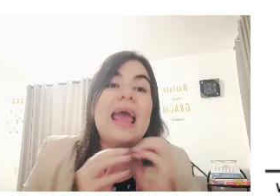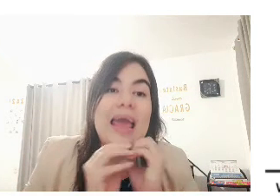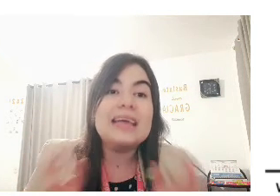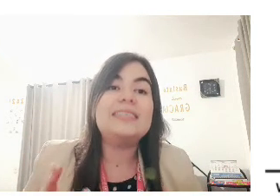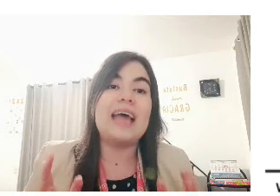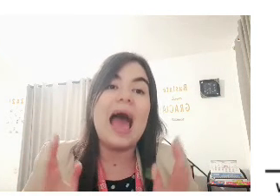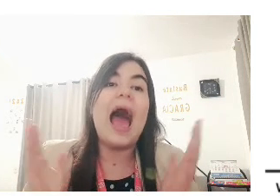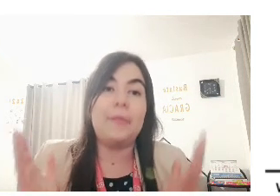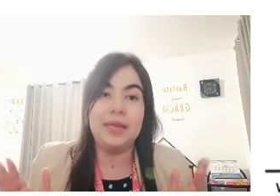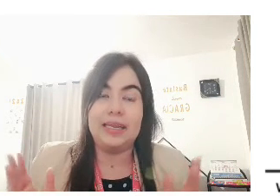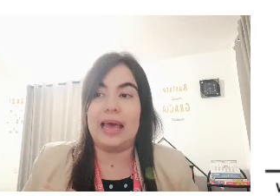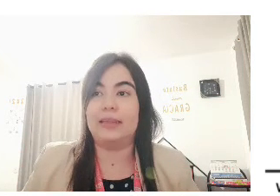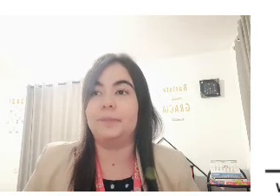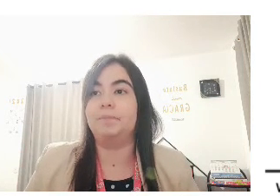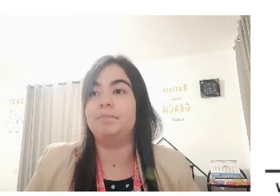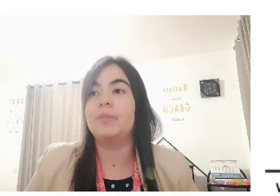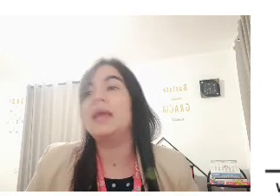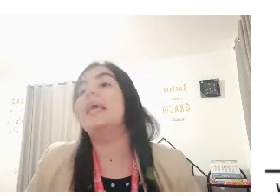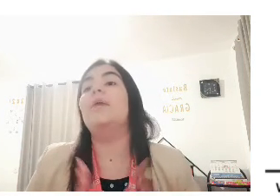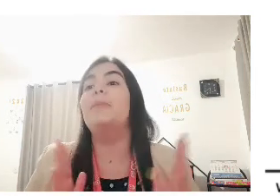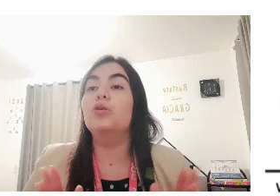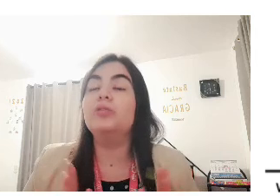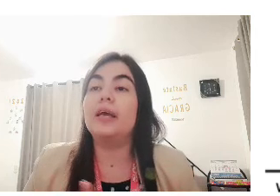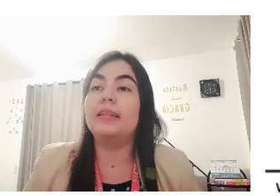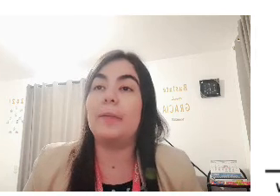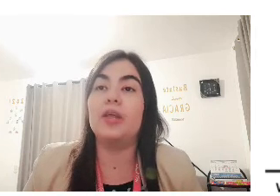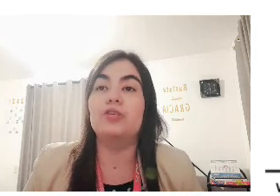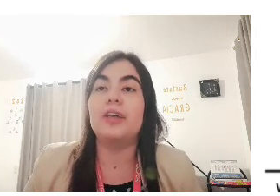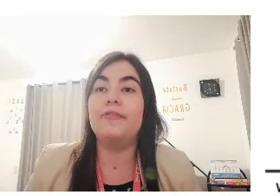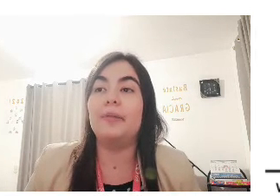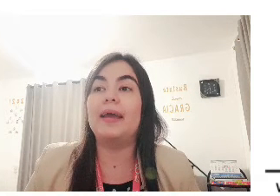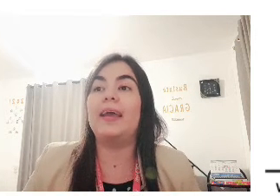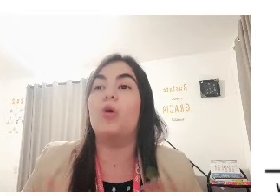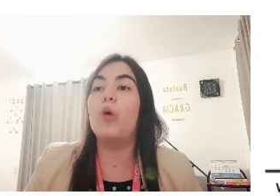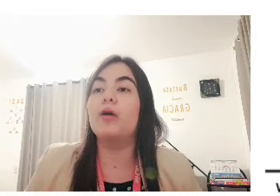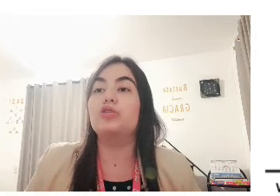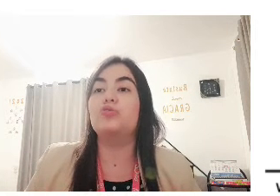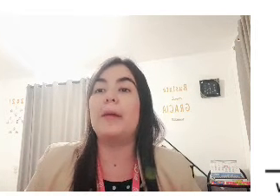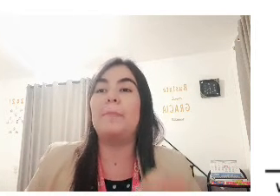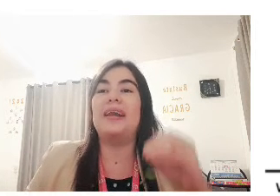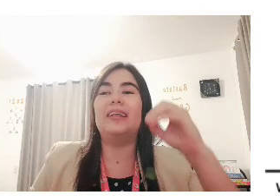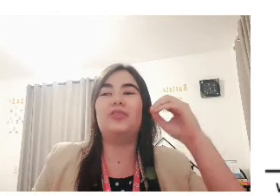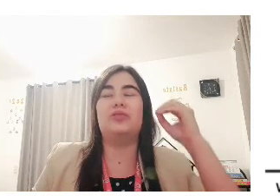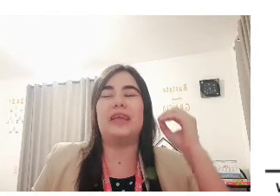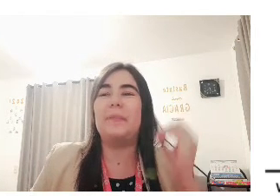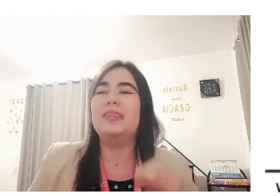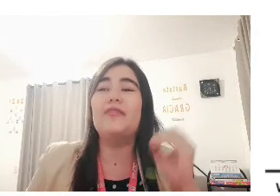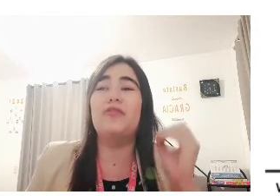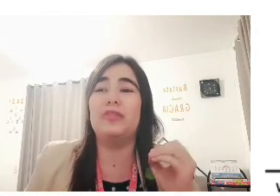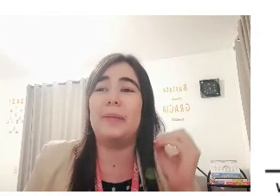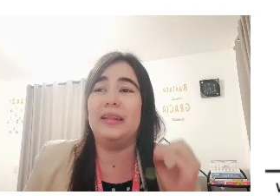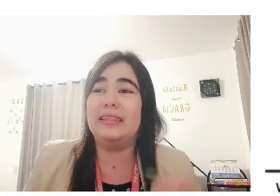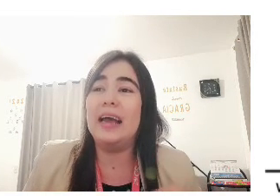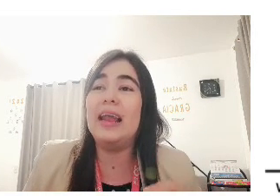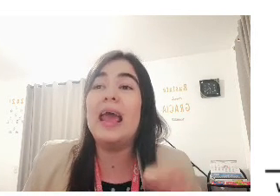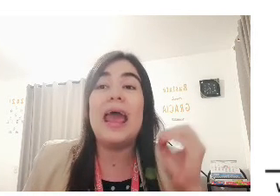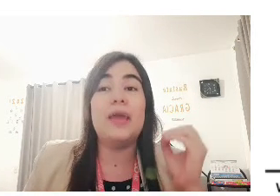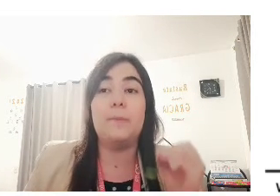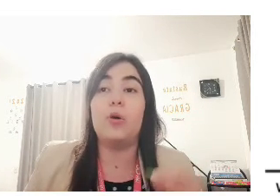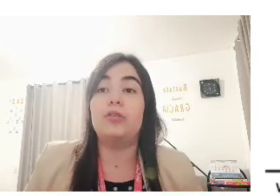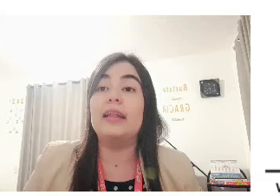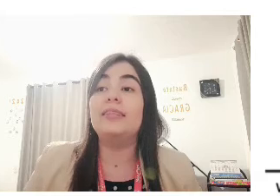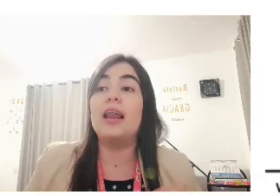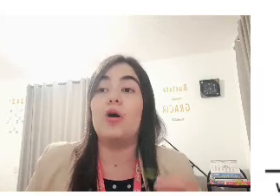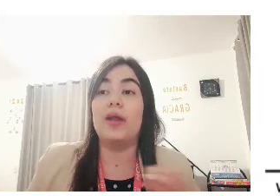desarrollar esta habilidad. Y Brückner también nos afirma que el juego es una parte totalmente fundamental